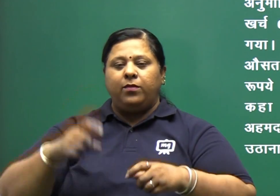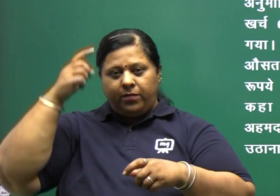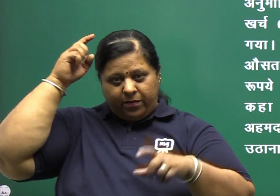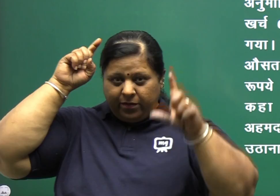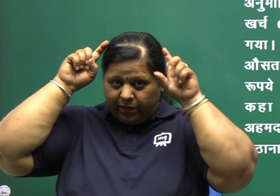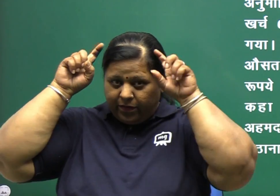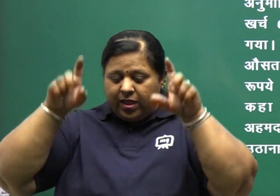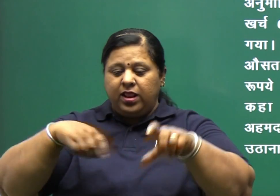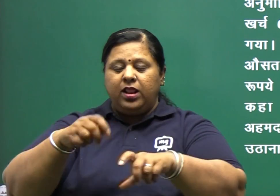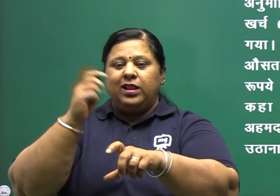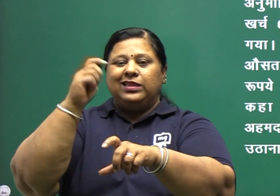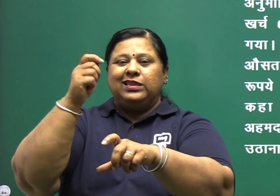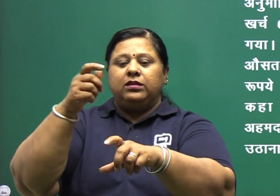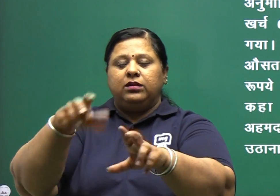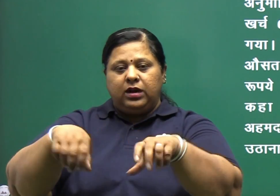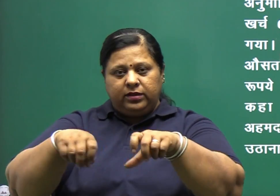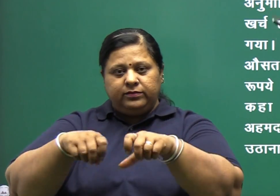बैलगाड़ी